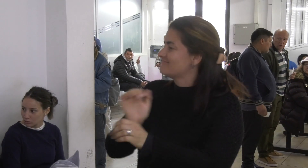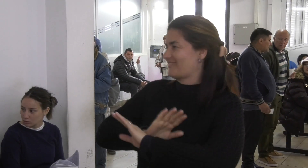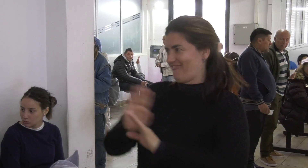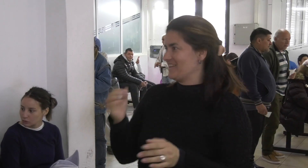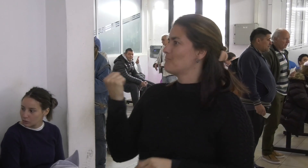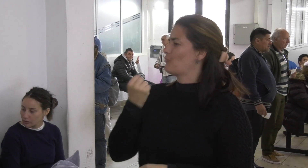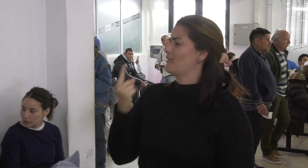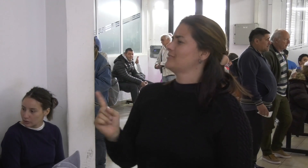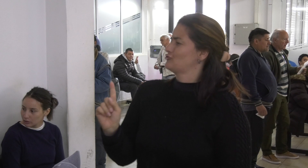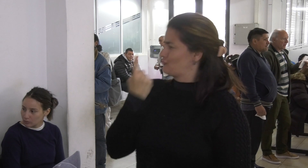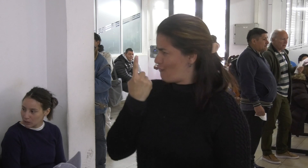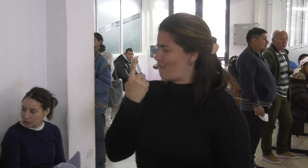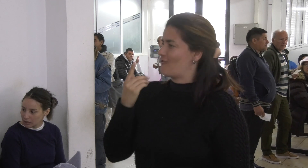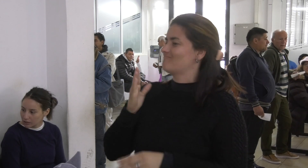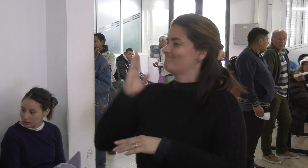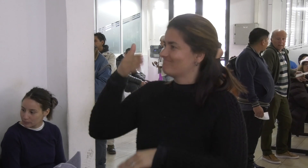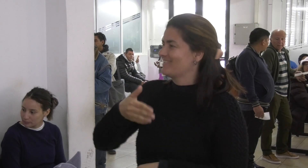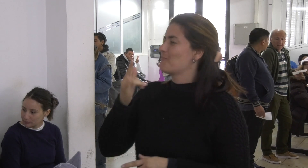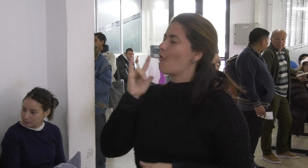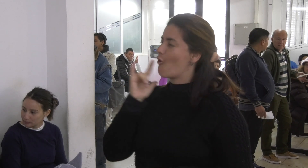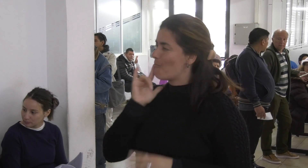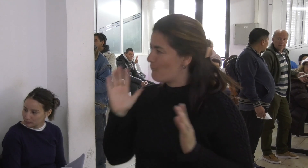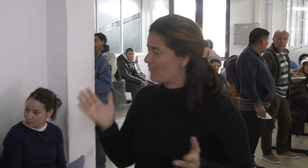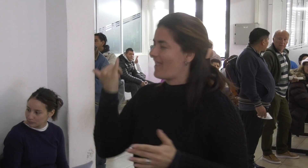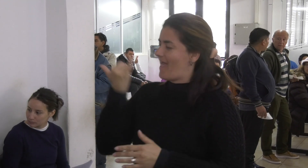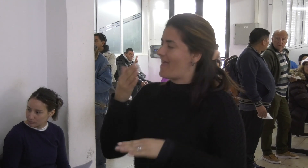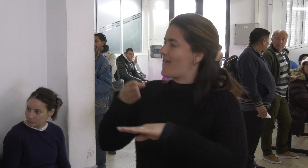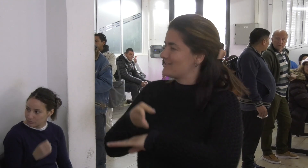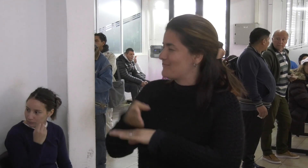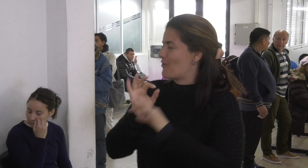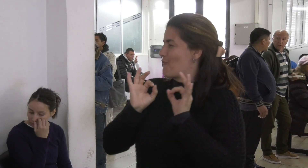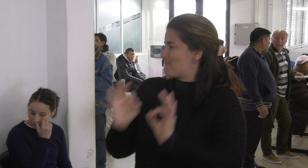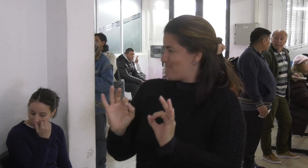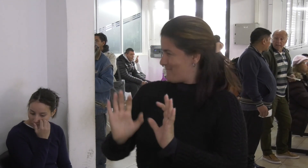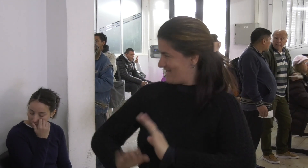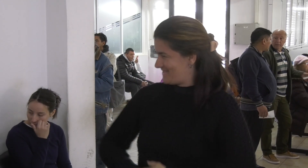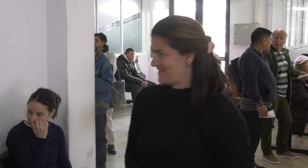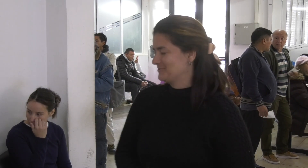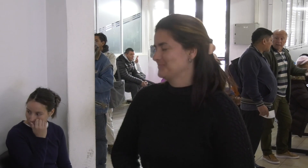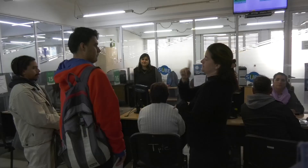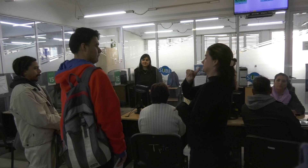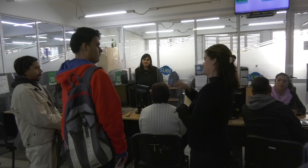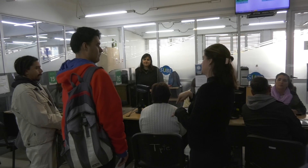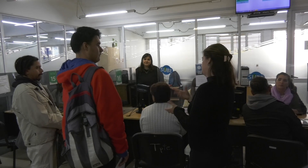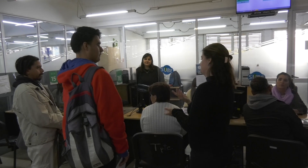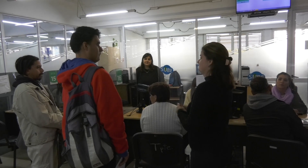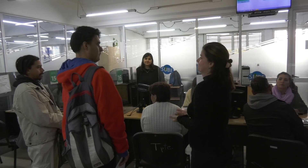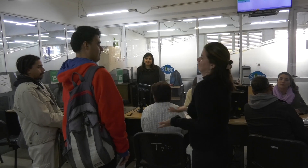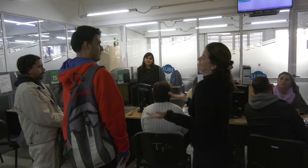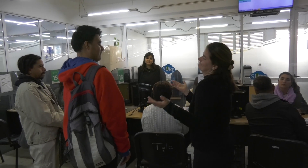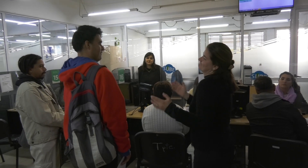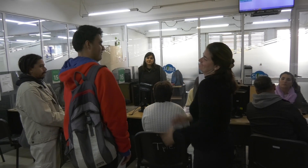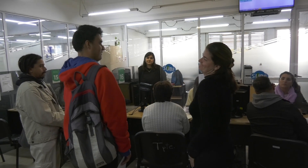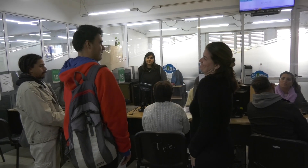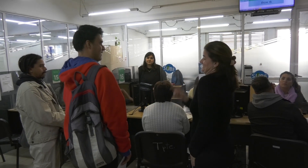autónoma, sin acompañamientos, lo puedan hacer solos, en forma cómoda y recibir la accesibilidad en forma